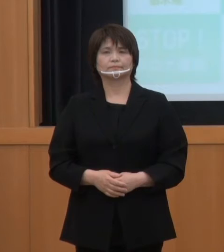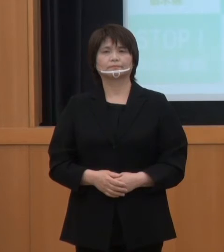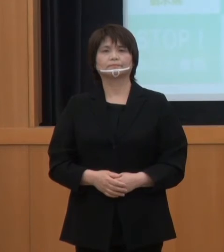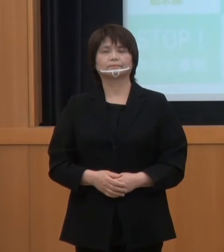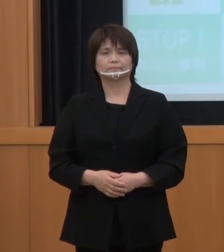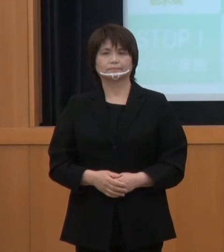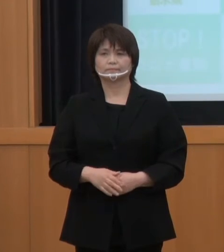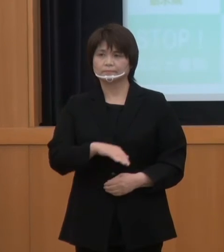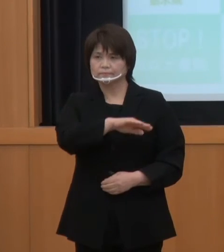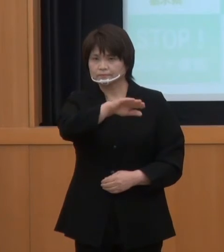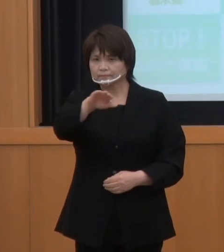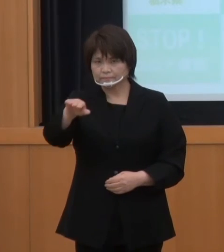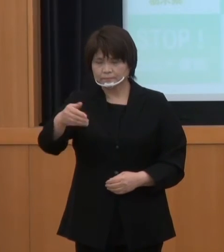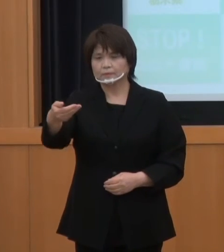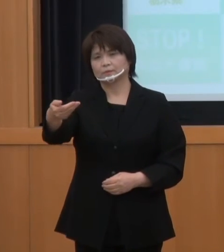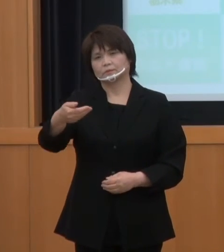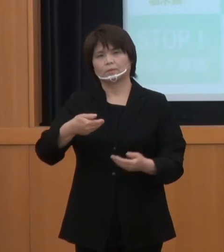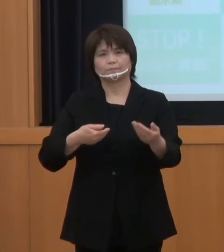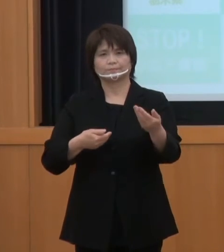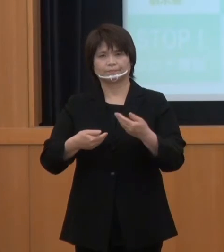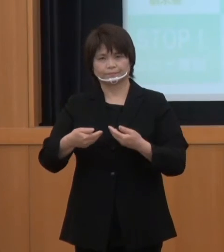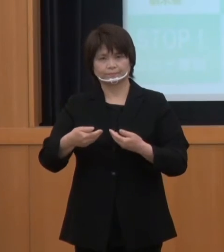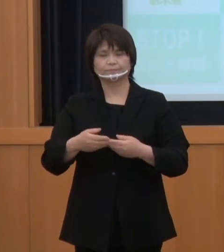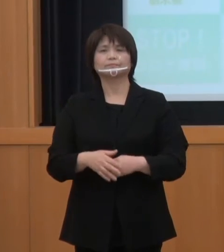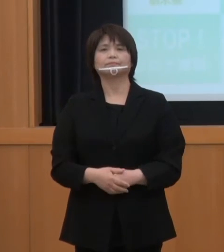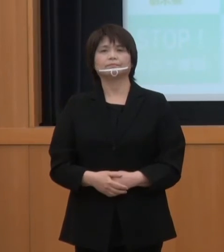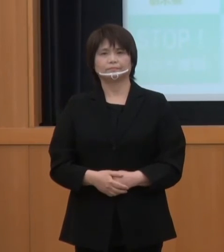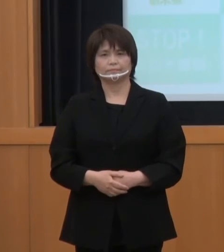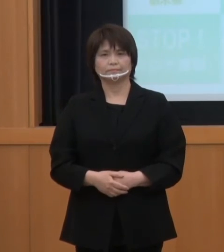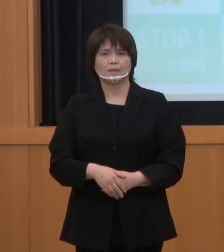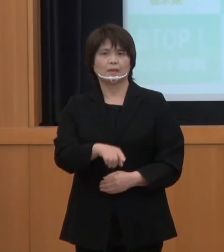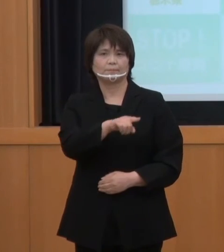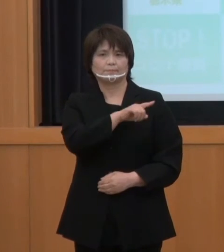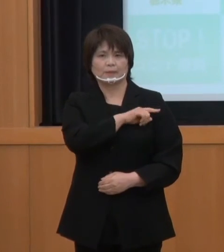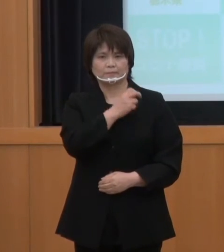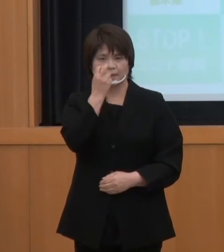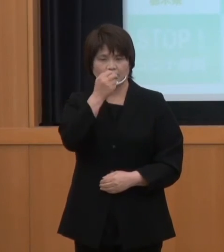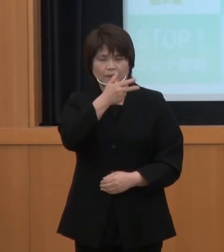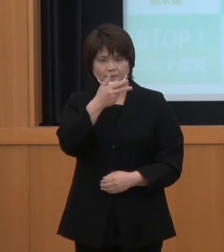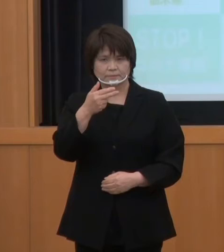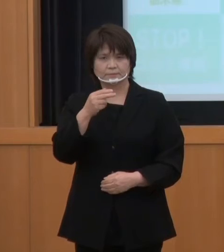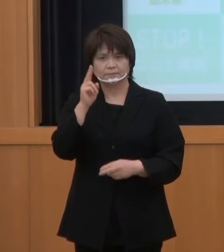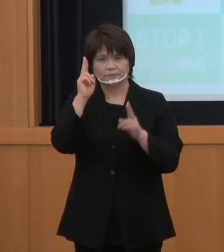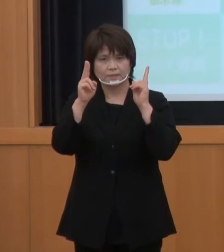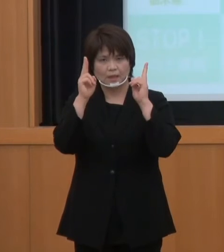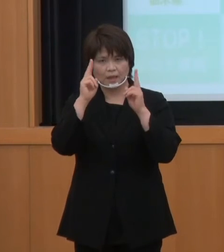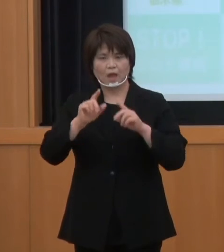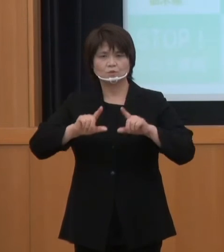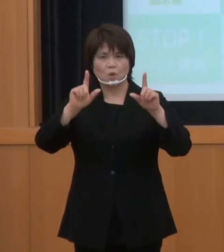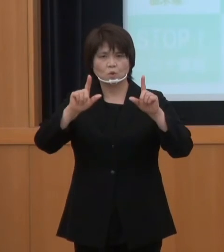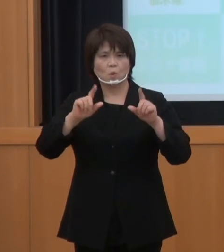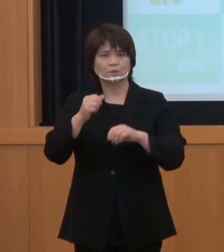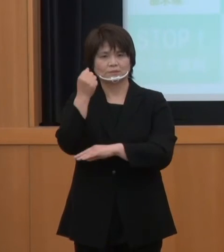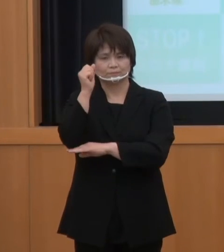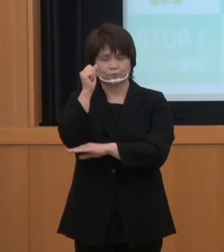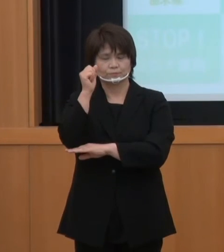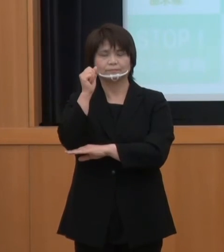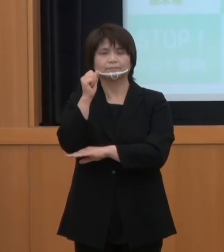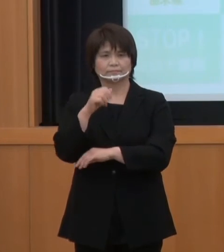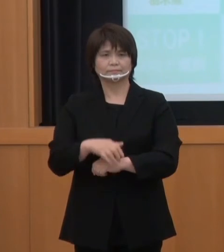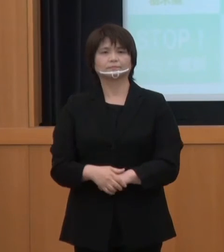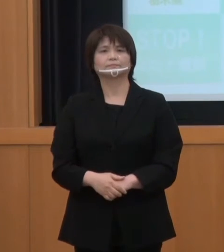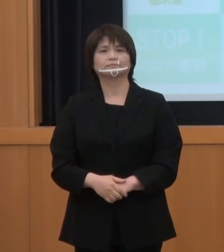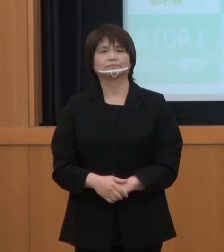それでは皆様からの質問をお受けしたいと思います。はじめに、幹事社の東京新聞さんお願いします。 東京新聞の小川と言